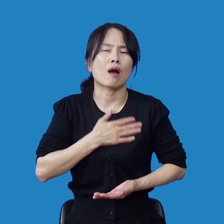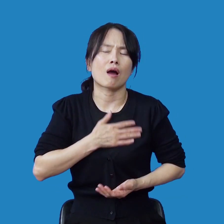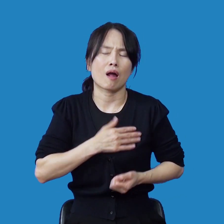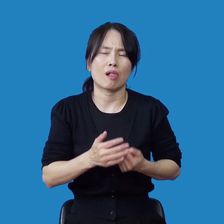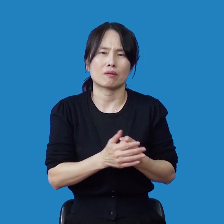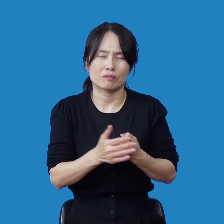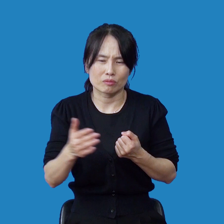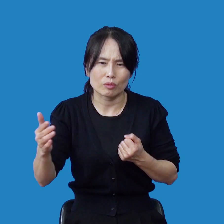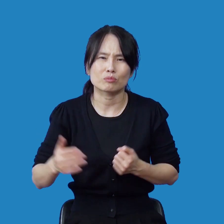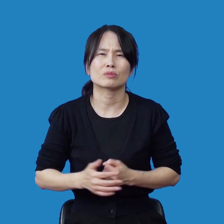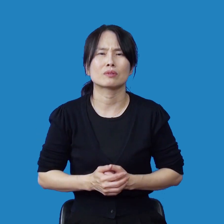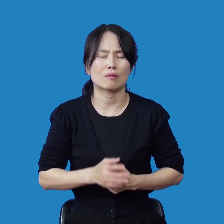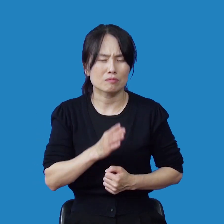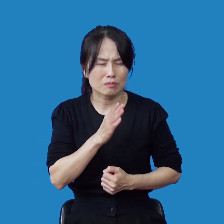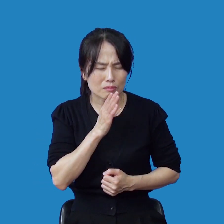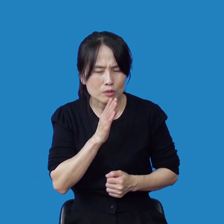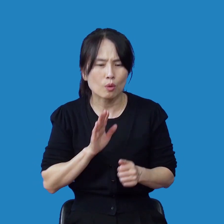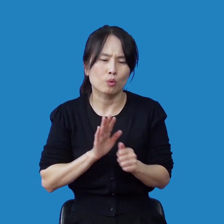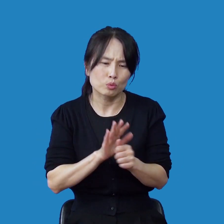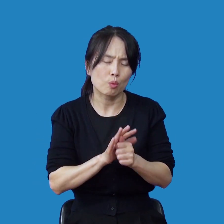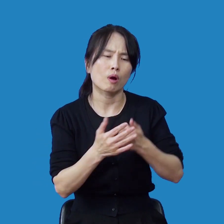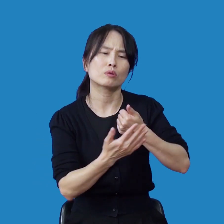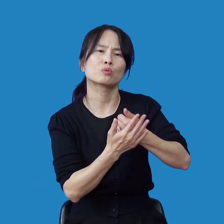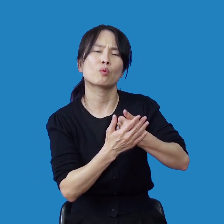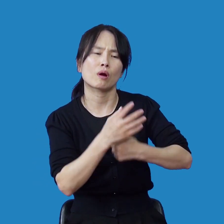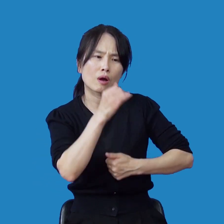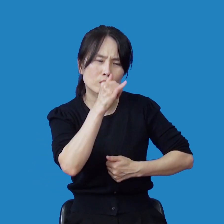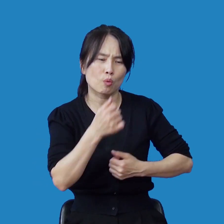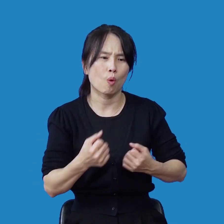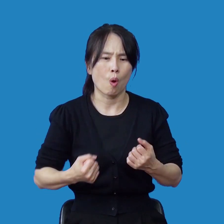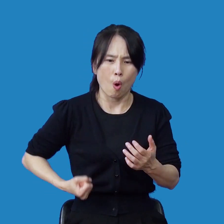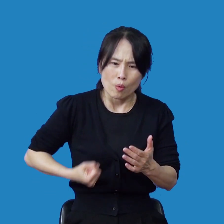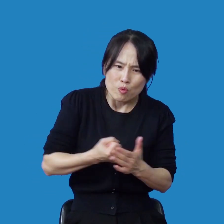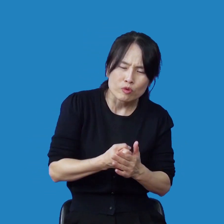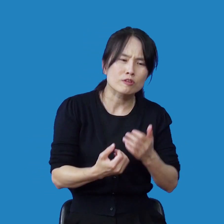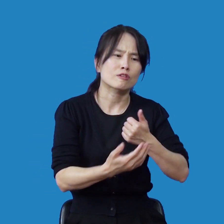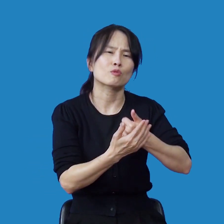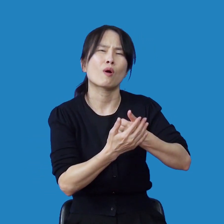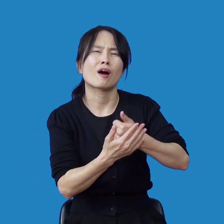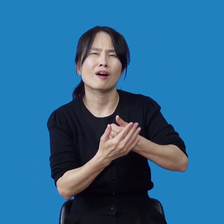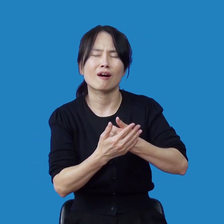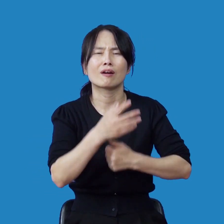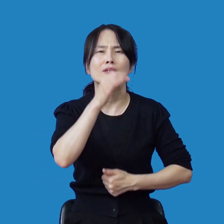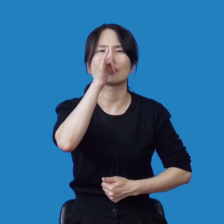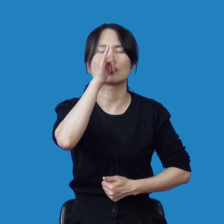진심으로 격려하고 도와주려고 하고 그냥 용기를 심어주려고 하고,